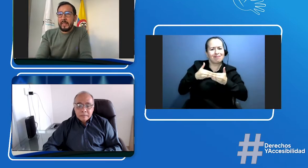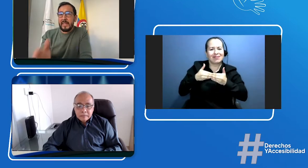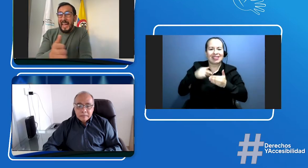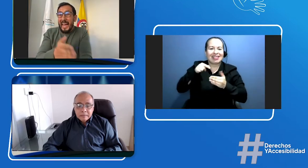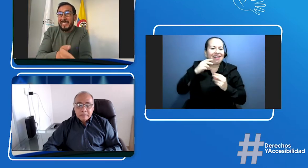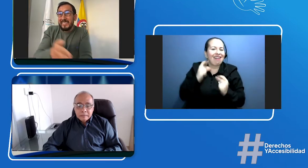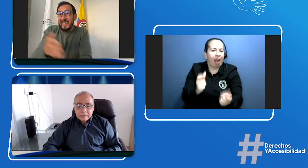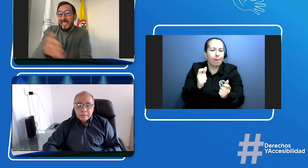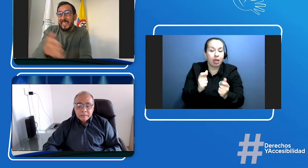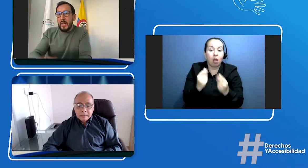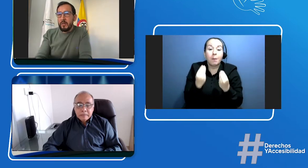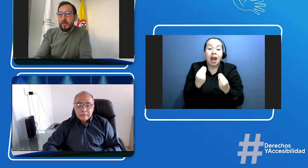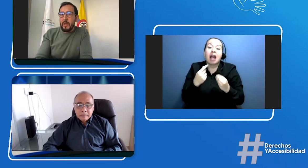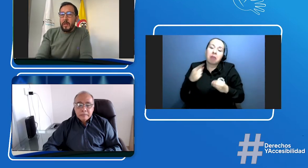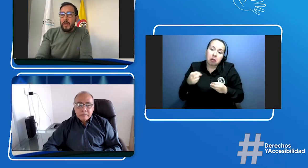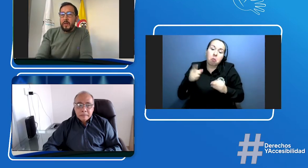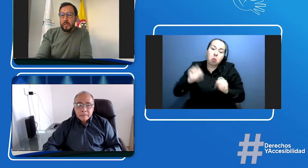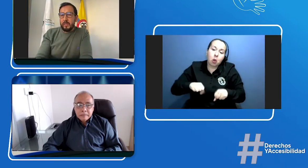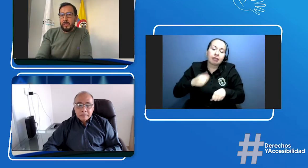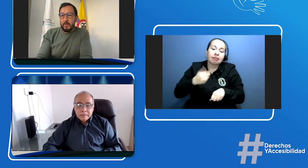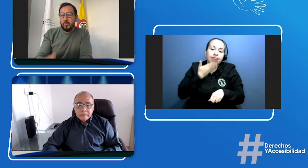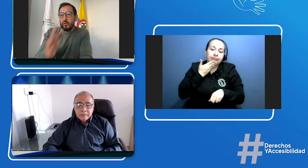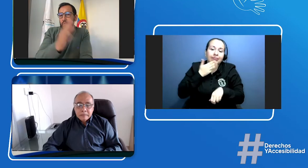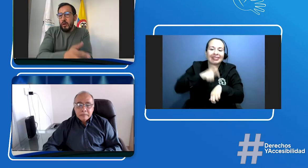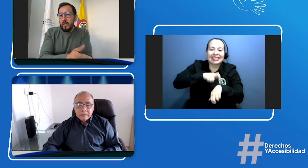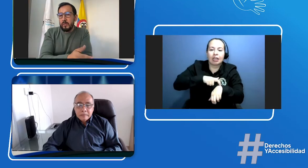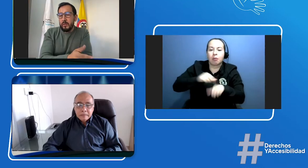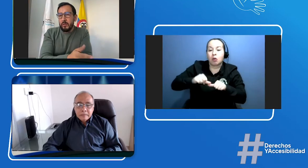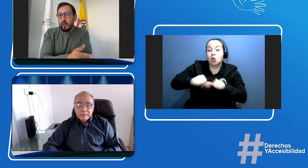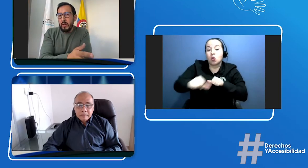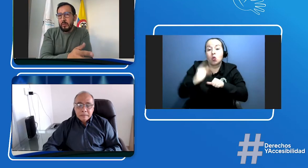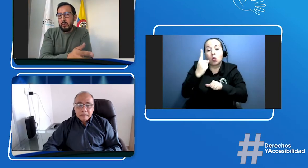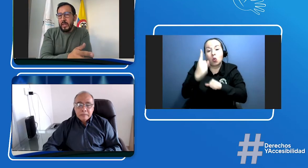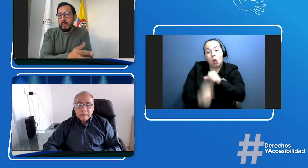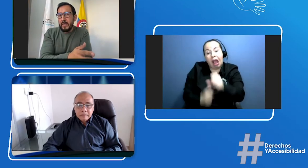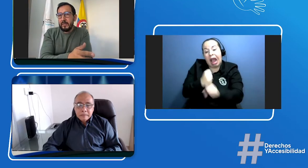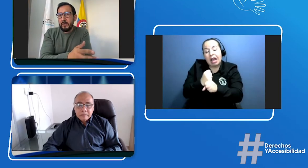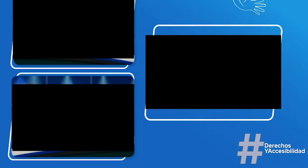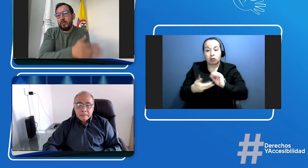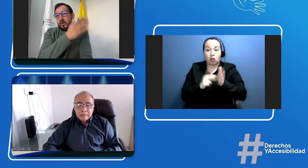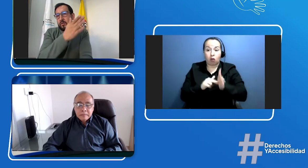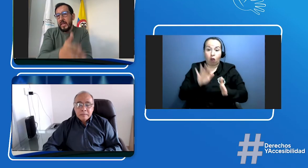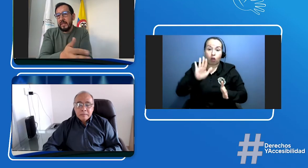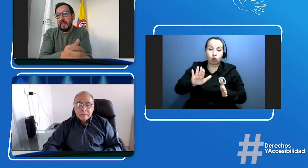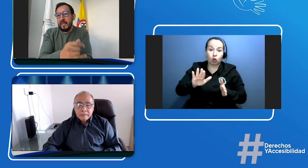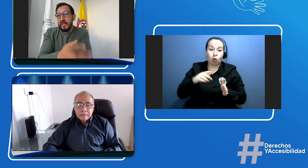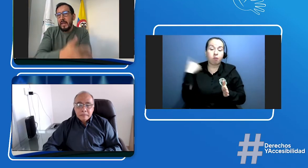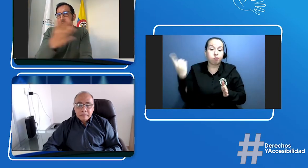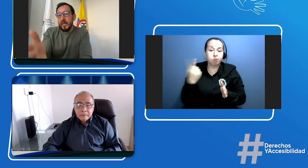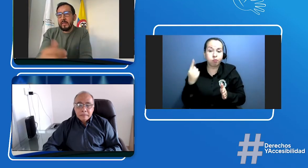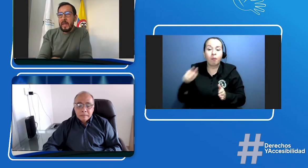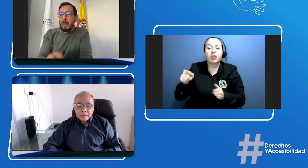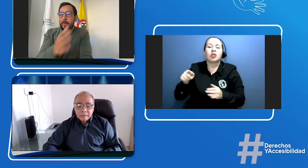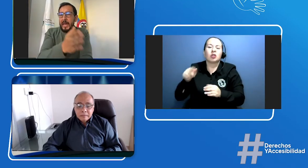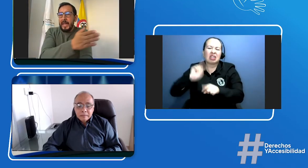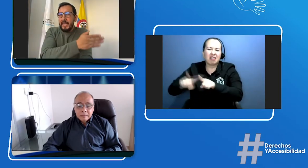da hasta un año, insistimos, no solo a las autoridades de tránsito, sino a los CRC y a los SEAS, para que